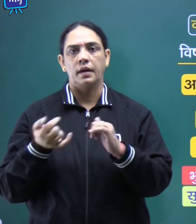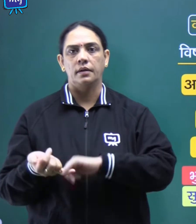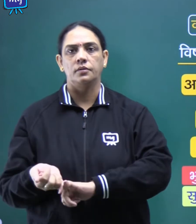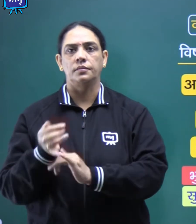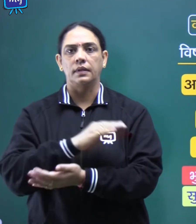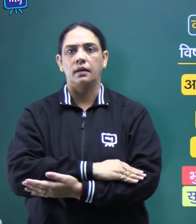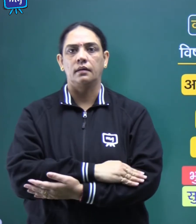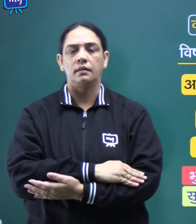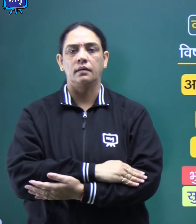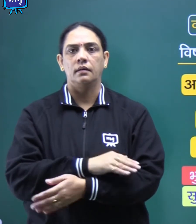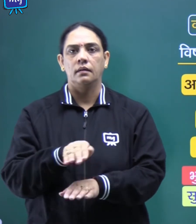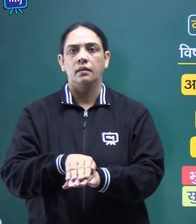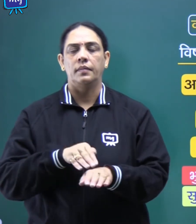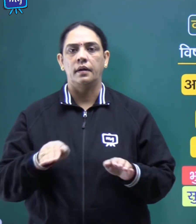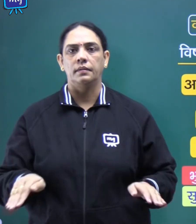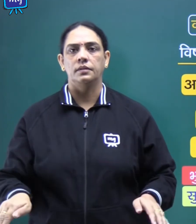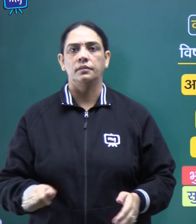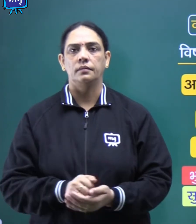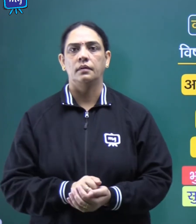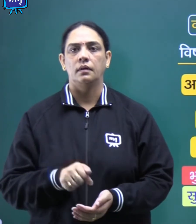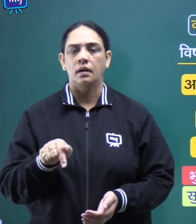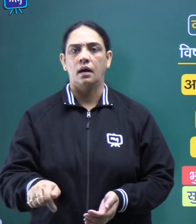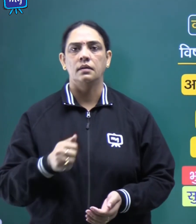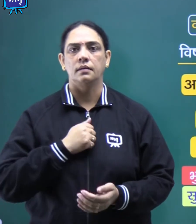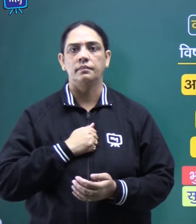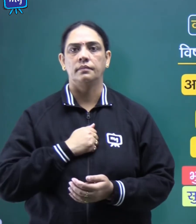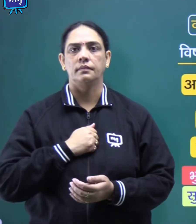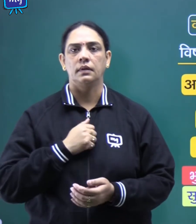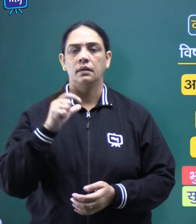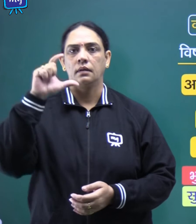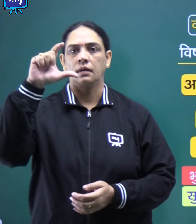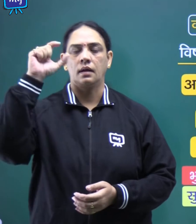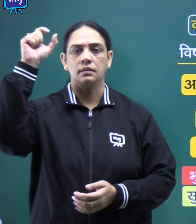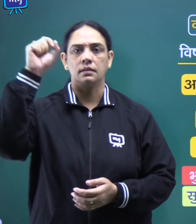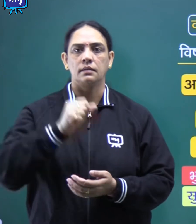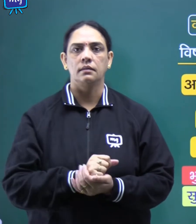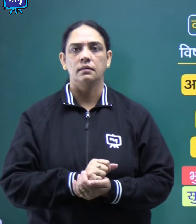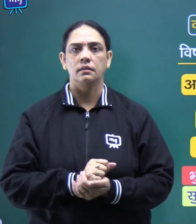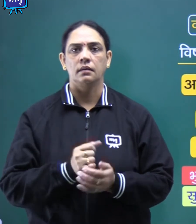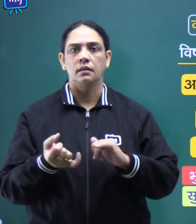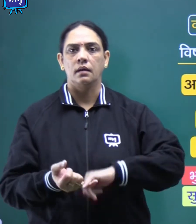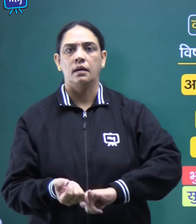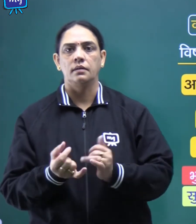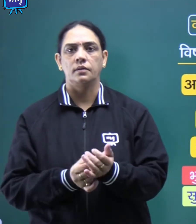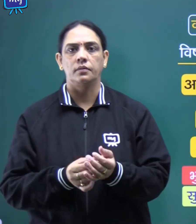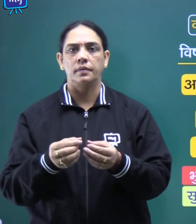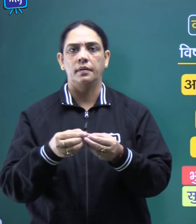मैम। प्यारे बच्चों, आज हम क्लास 10 विषय गणित